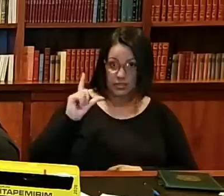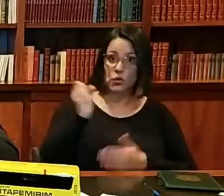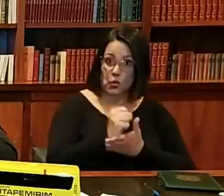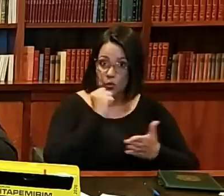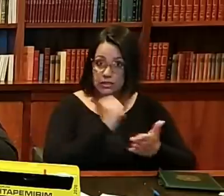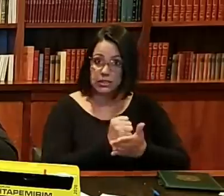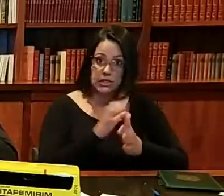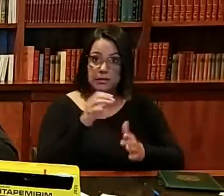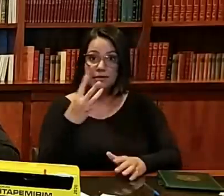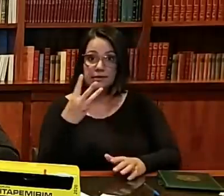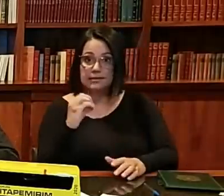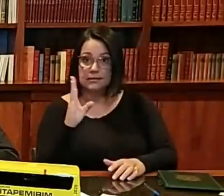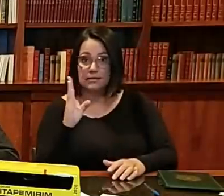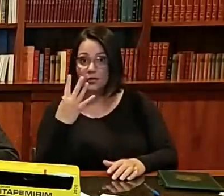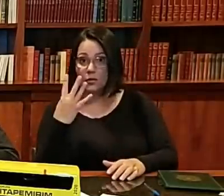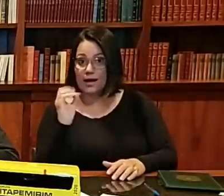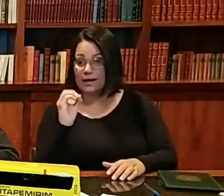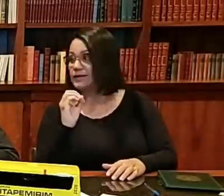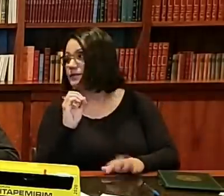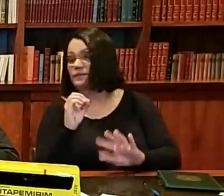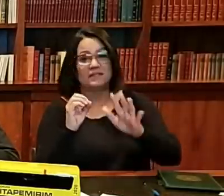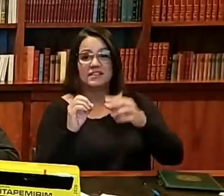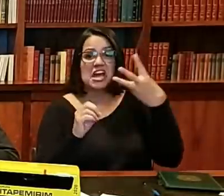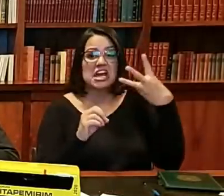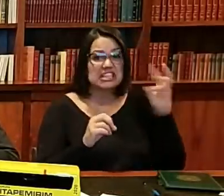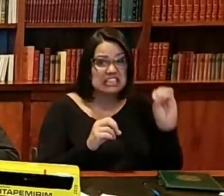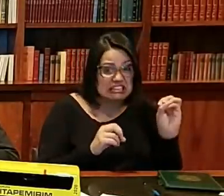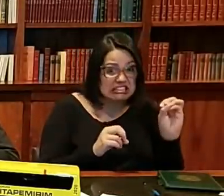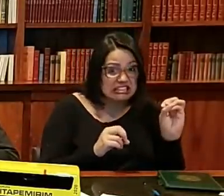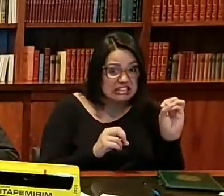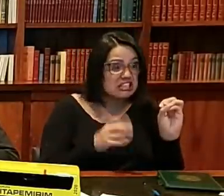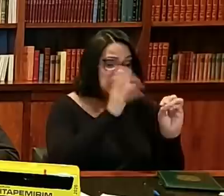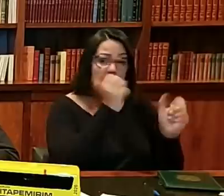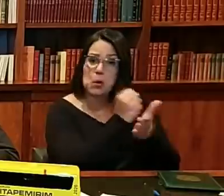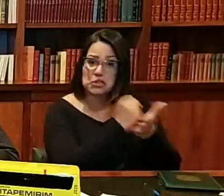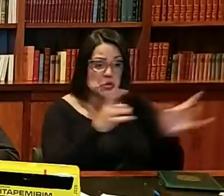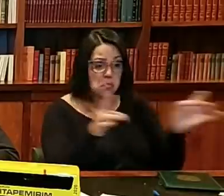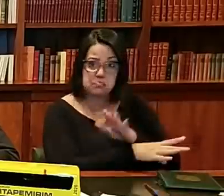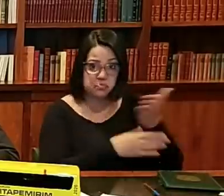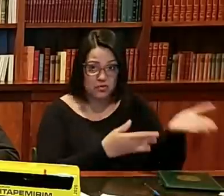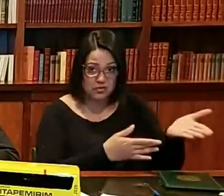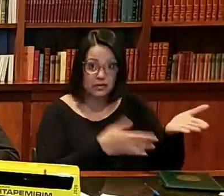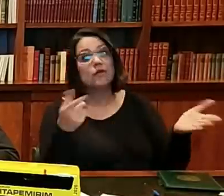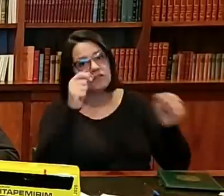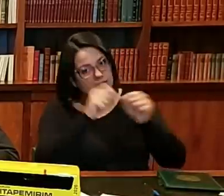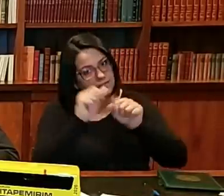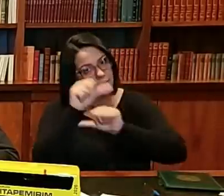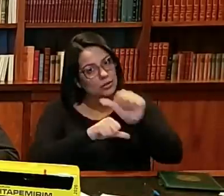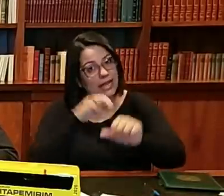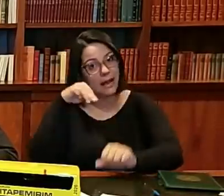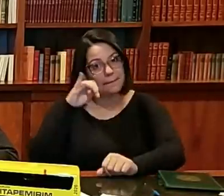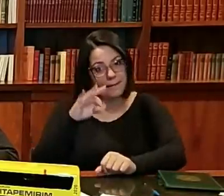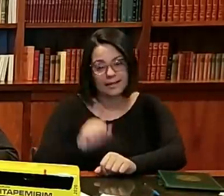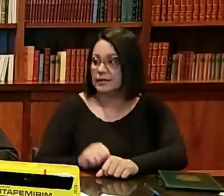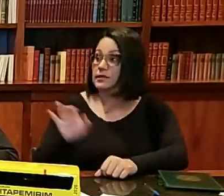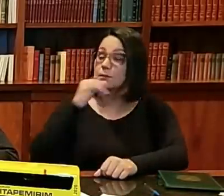contratar 30, 40 bilhões. Nós vamos ter que mudar a meta, porque 30 praticamente a gente já contratou. Outra coisa, é ferrovia. Nós estamos priorizando isso aí. A Norte-Sul